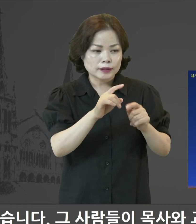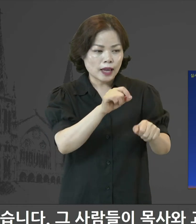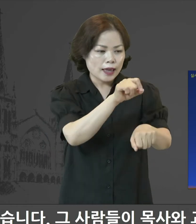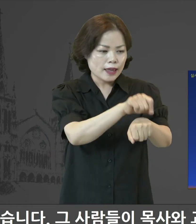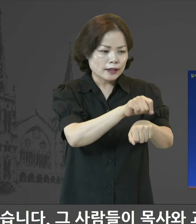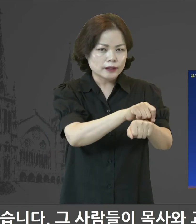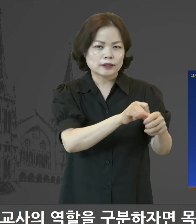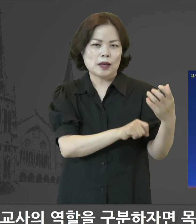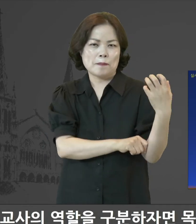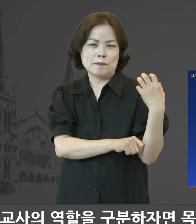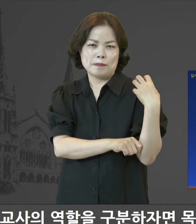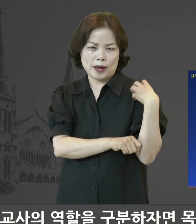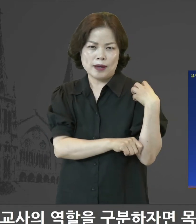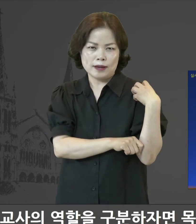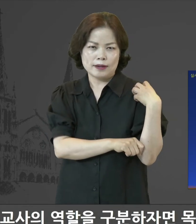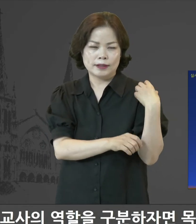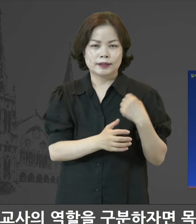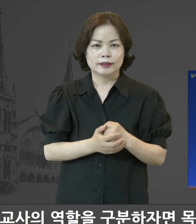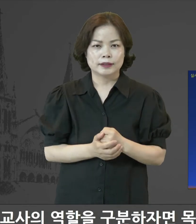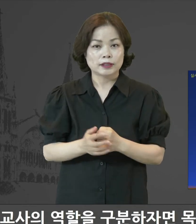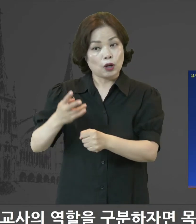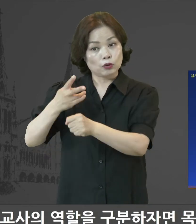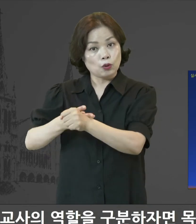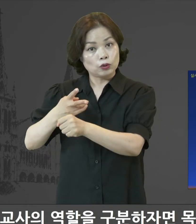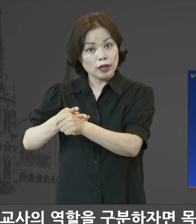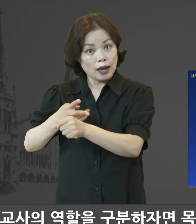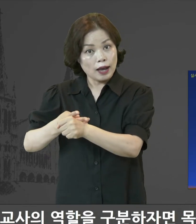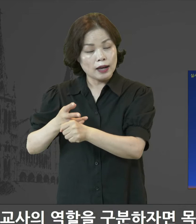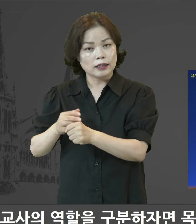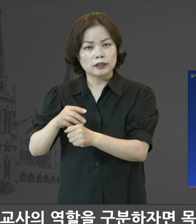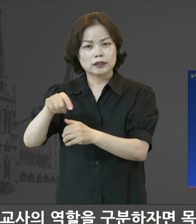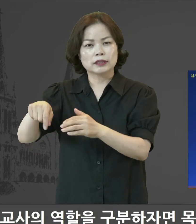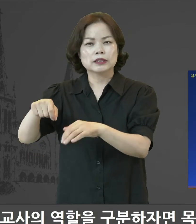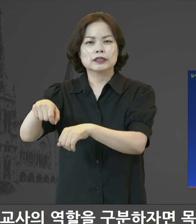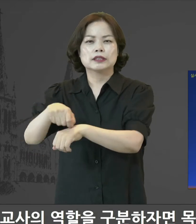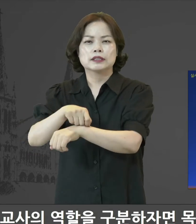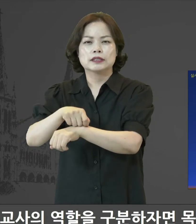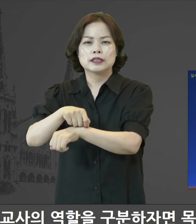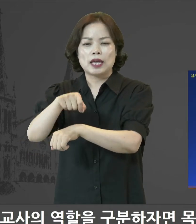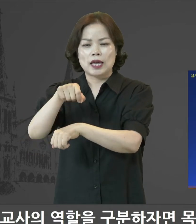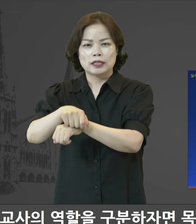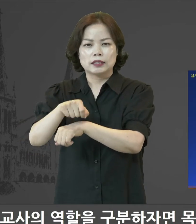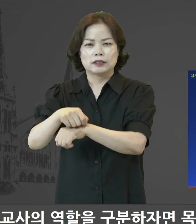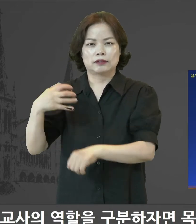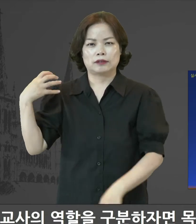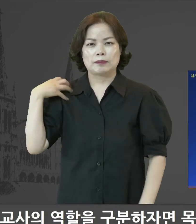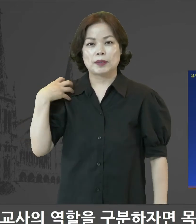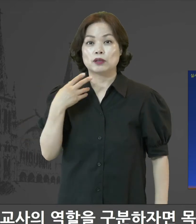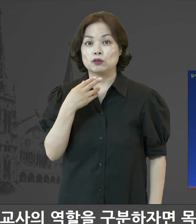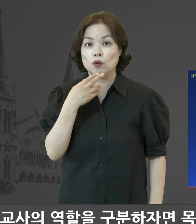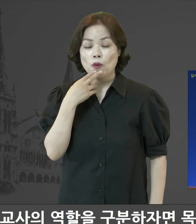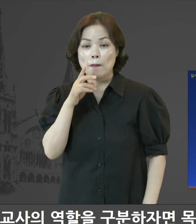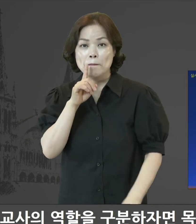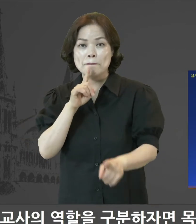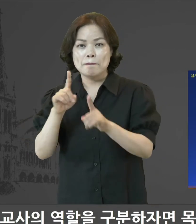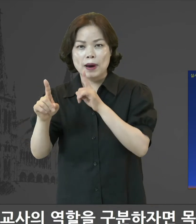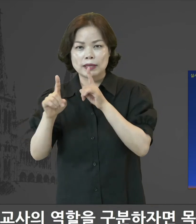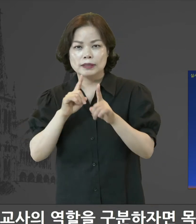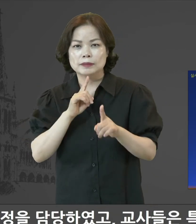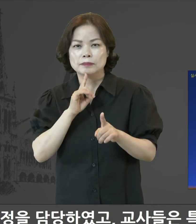다 담당하는 역할을 했고, 교사들은 그 중에 특별히 행정은 담당하지 않고